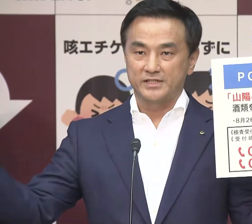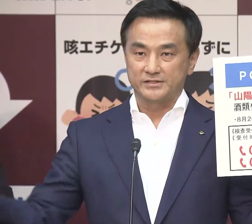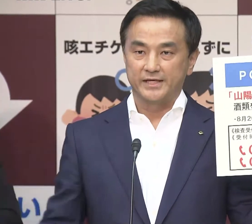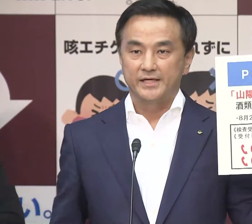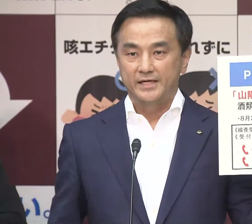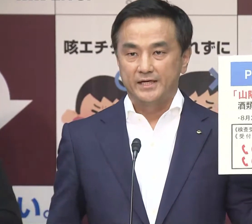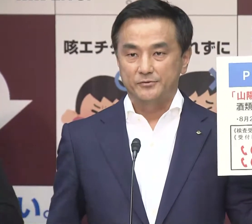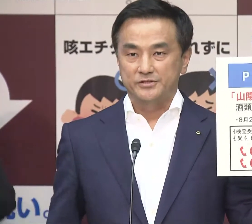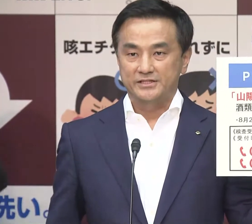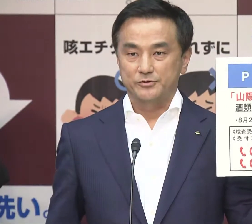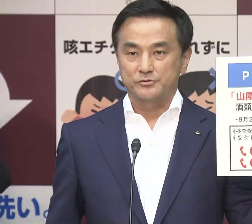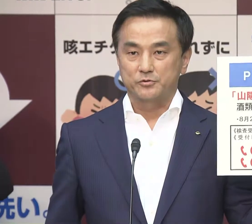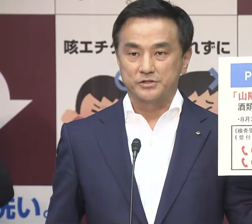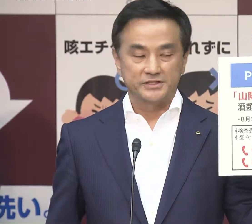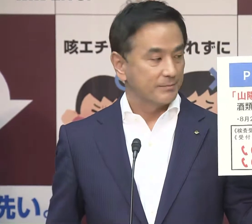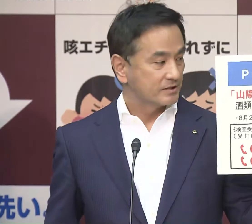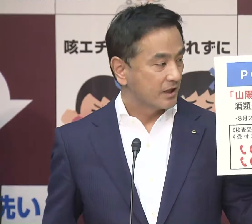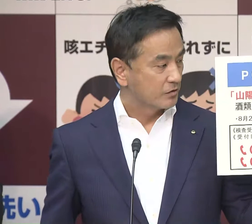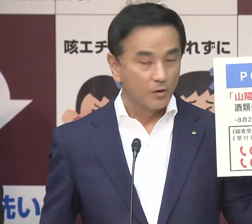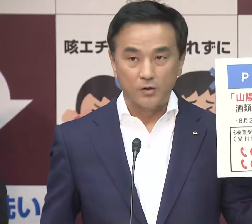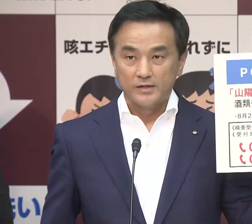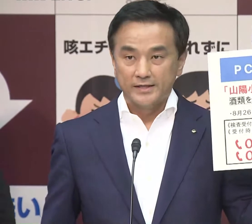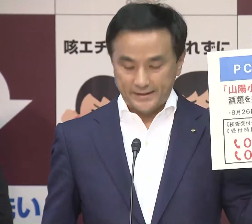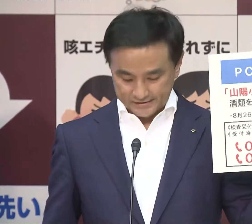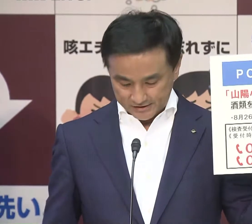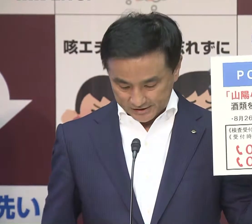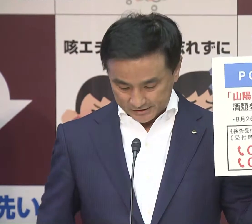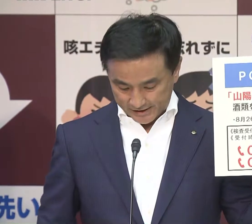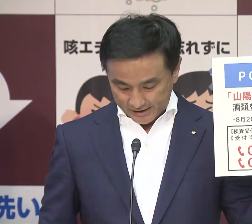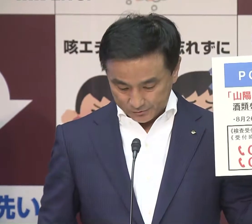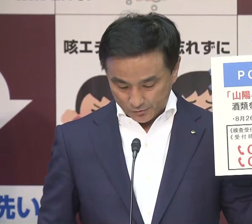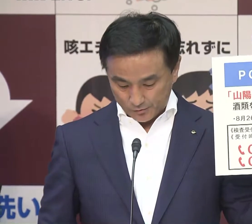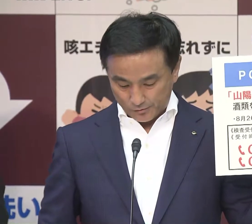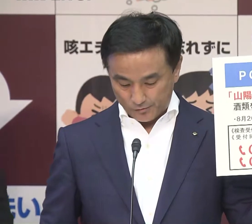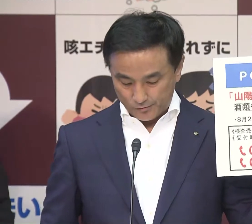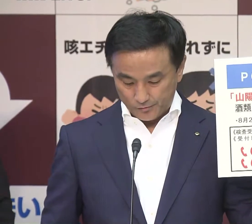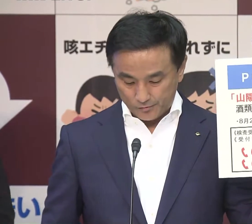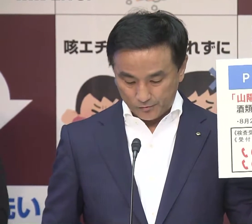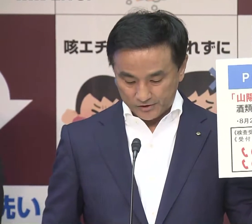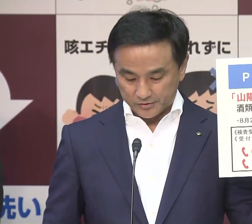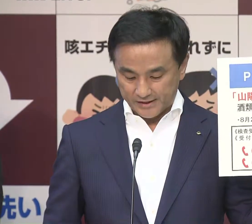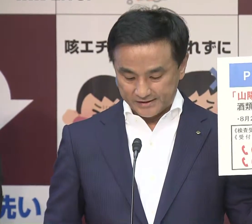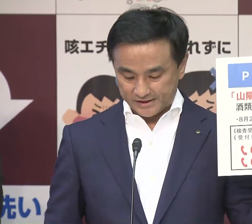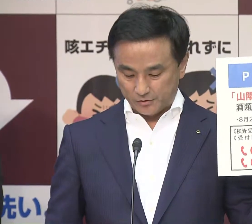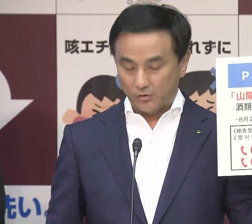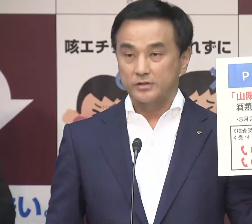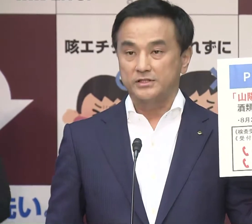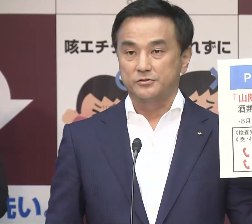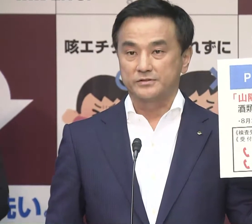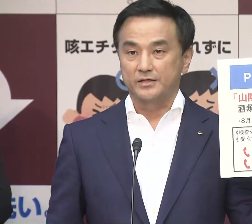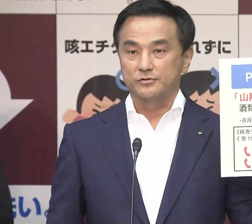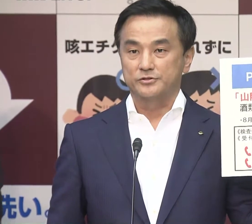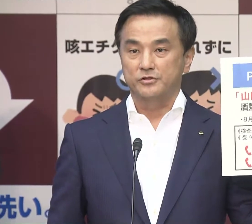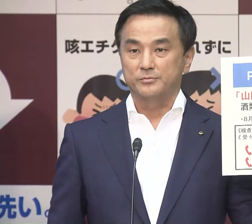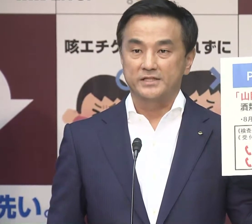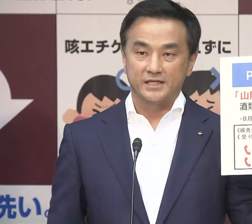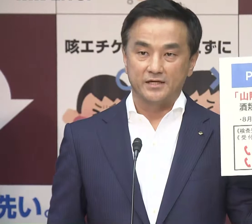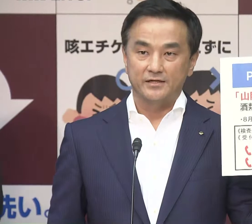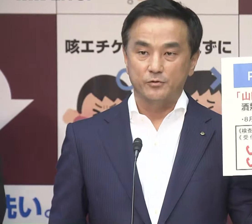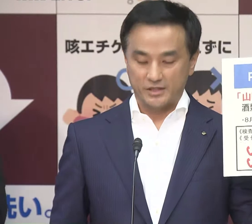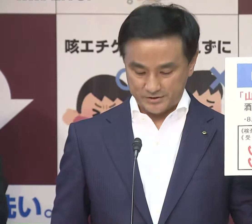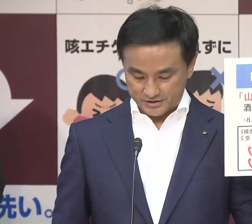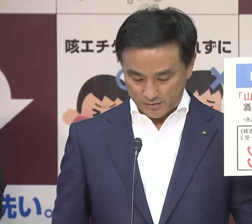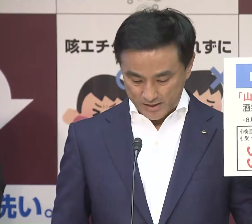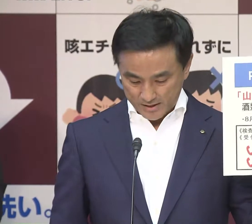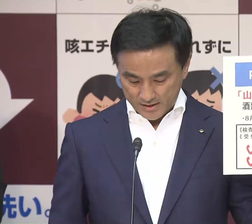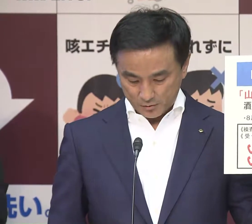ラを入れてですね、お知らせをすることにしていますけれども、ぜひですね、この日の出地域の飲食店の従業員の皆さん